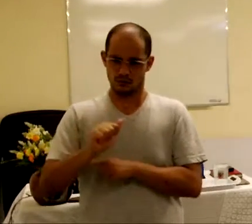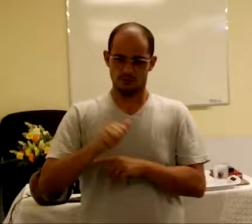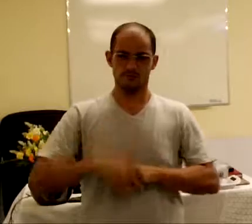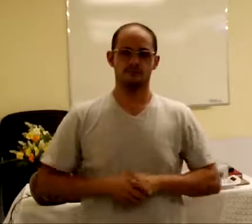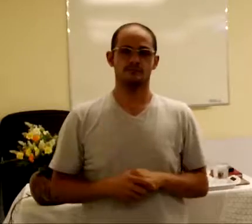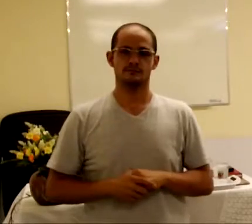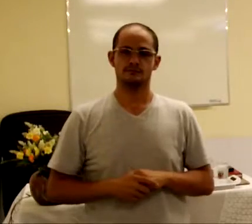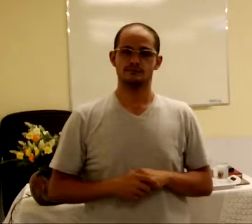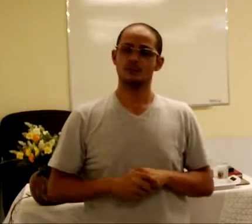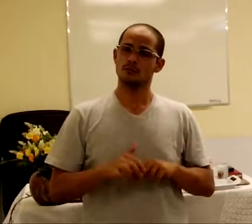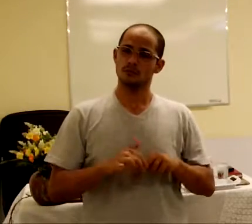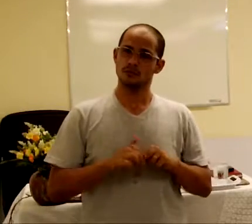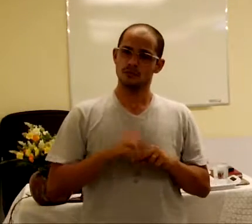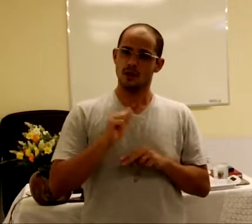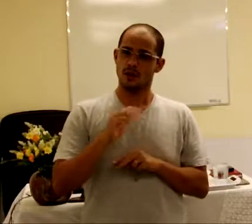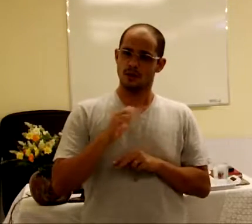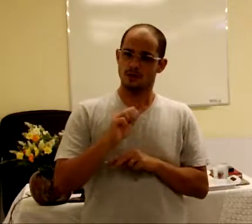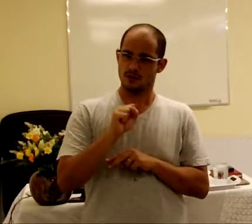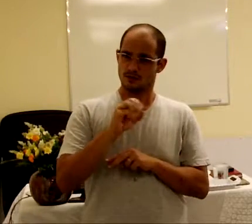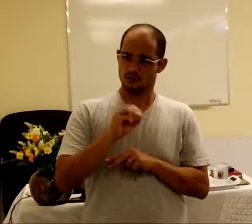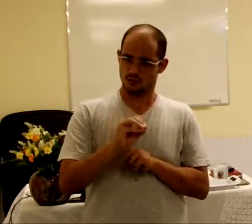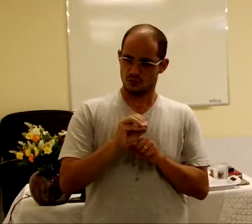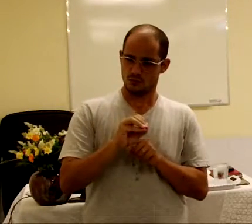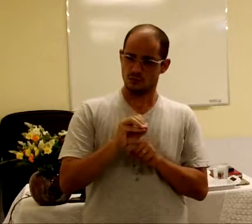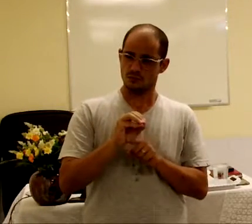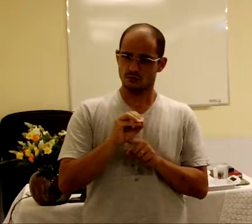Ou seja, o acaso pode criar